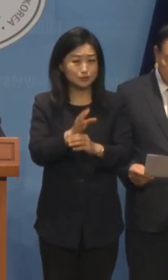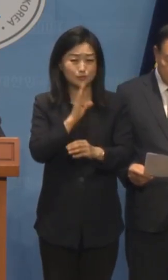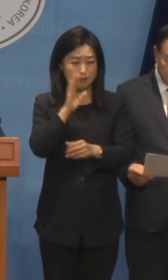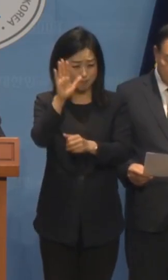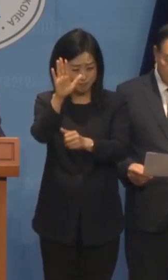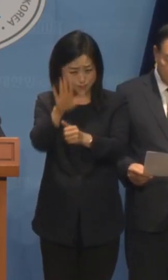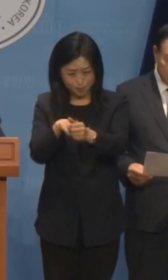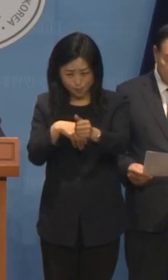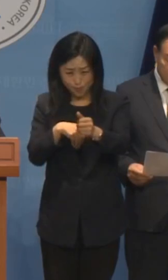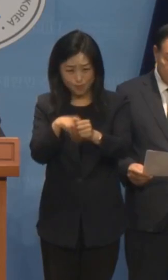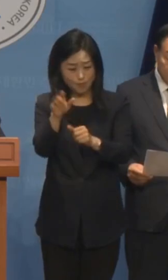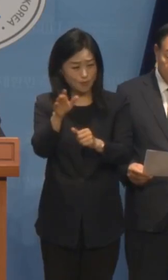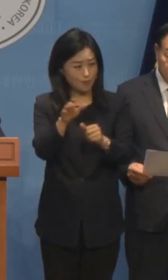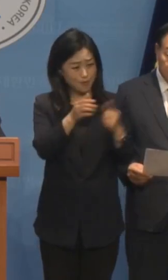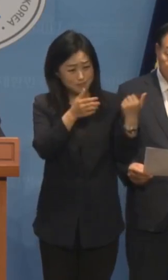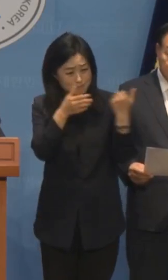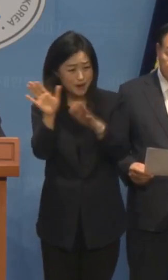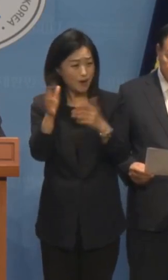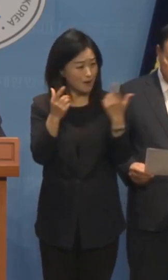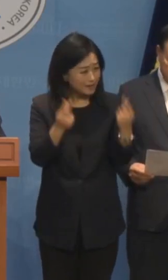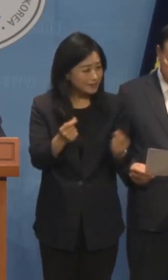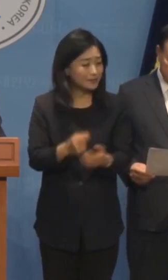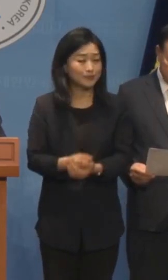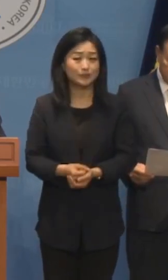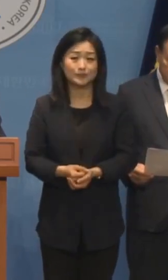치욕적이고 모욕적이게 만드는 것입니다.